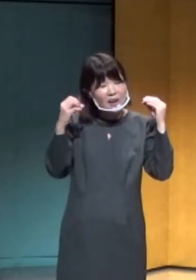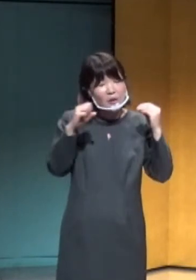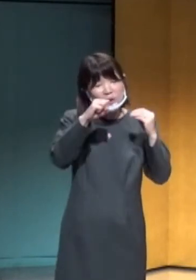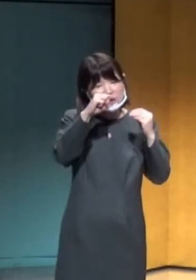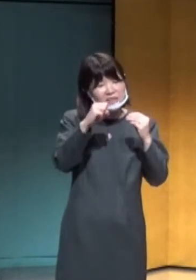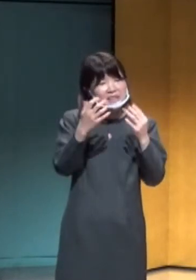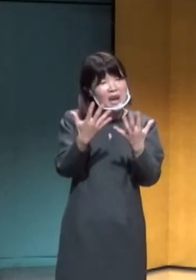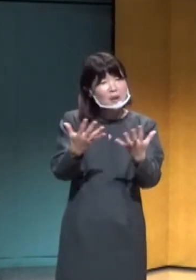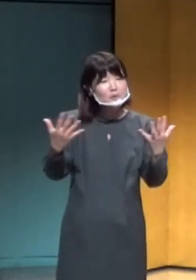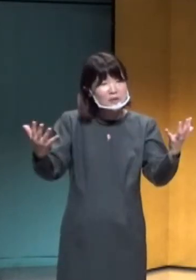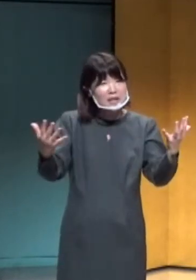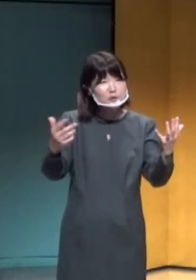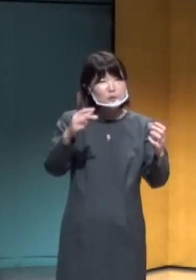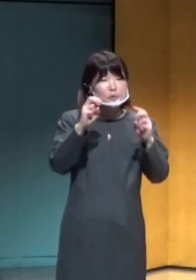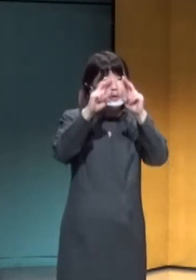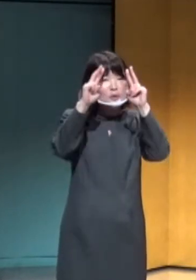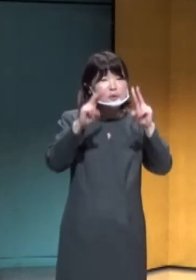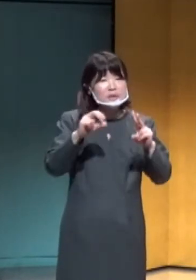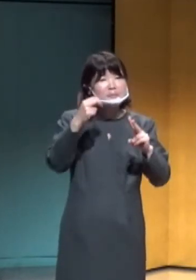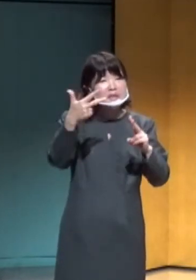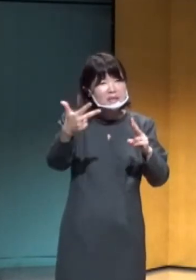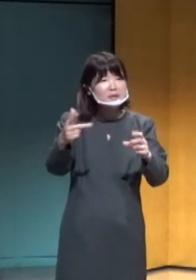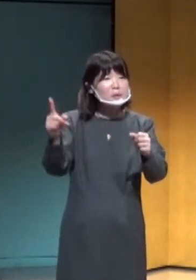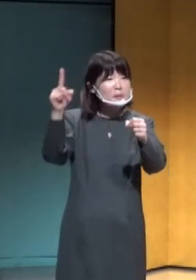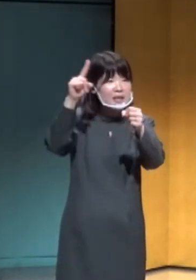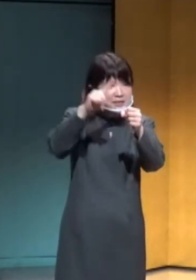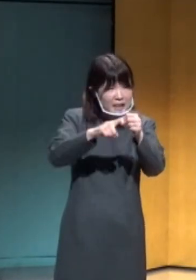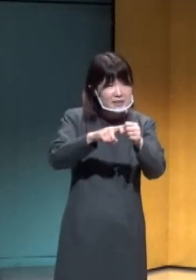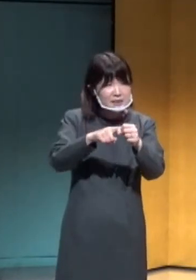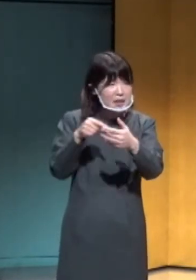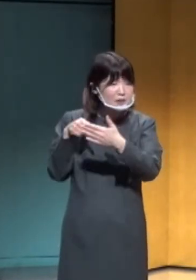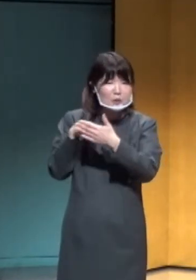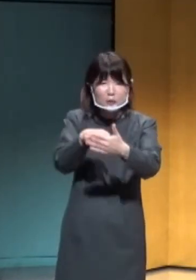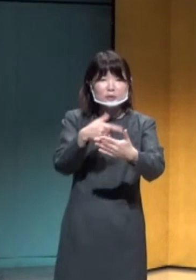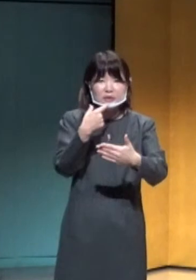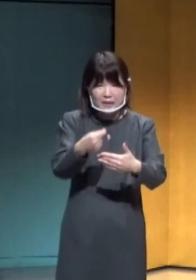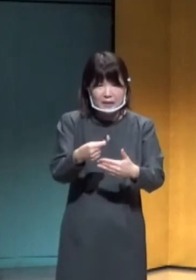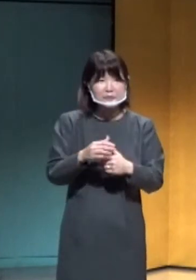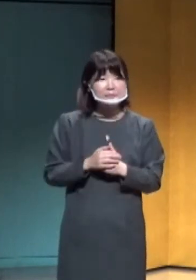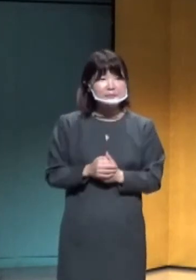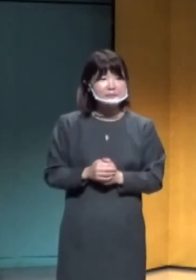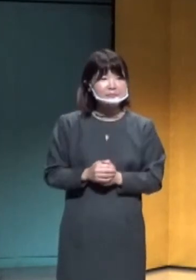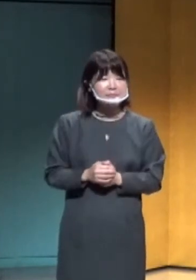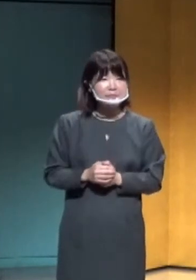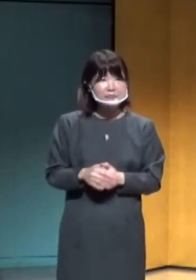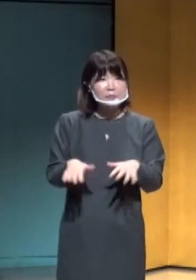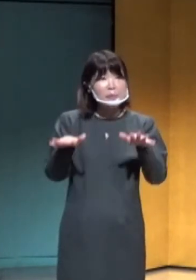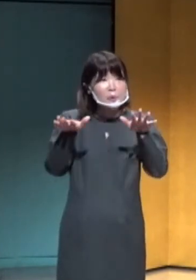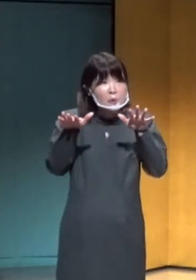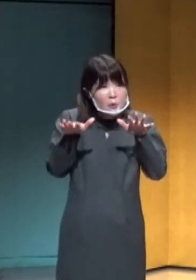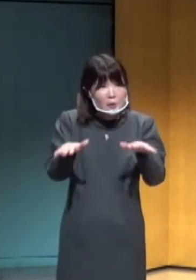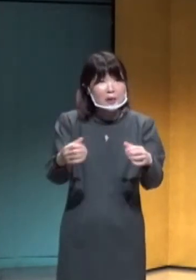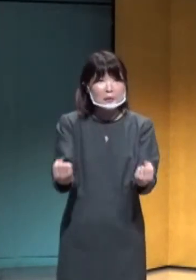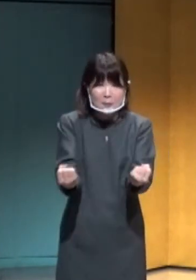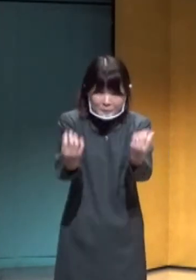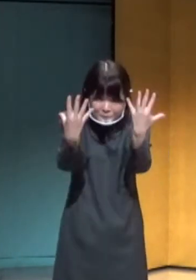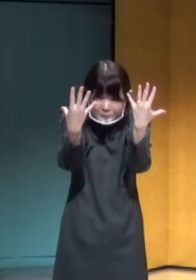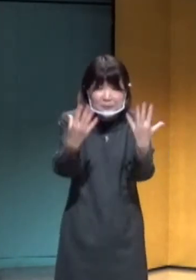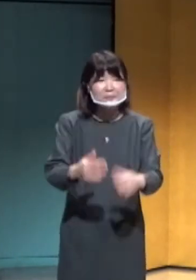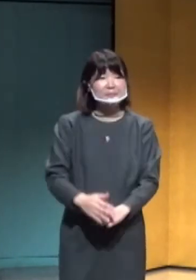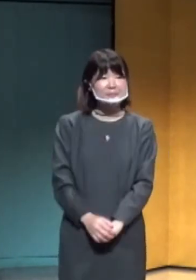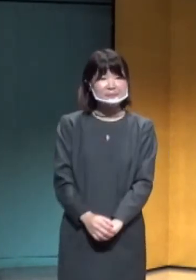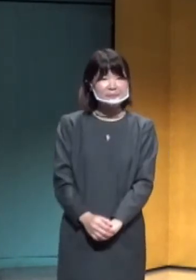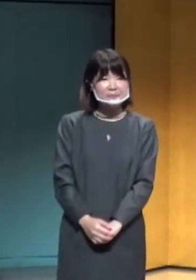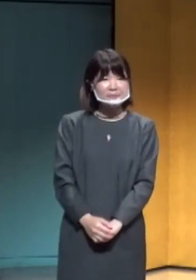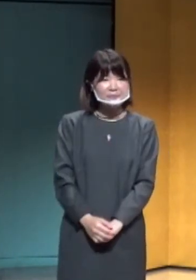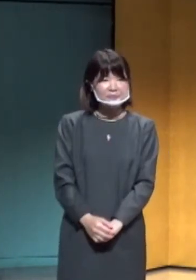街を目指しこれからも努力させていただきますので、よろしくお願い申し上げます。本日は誠におめでとうございます。